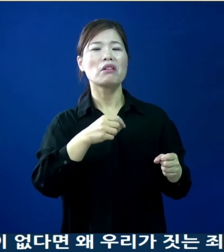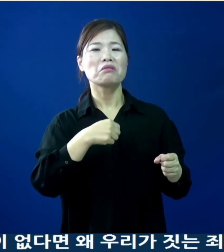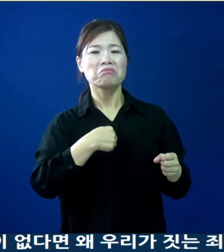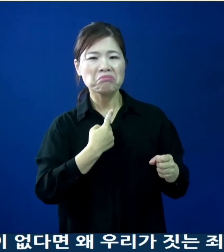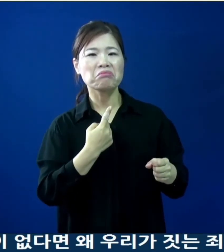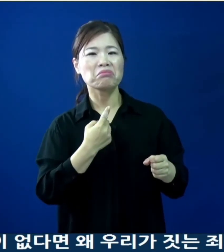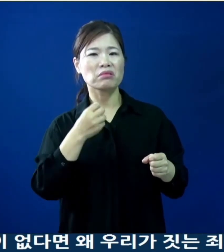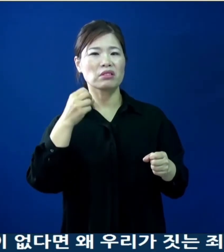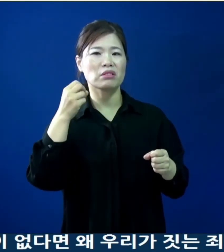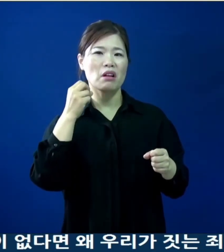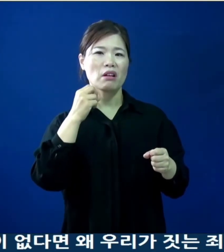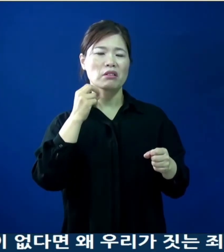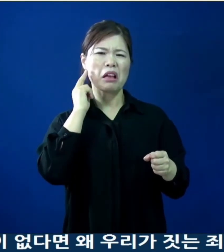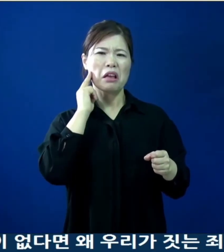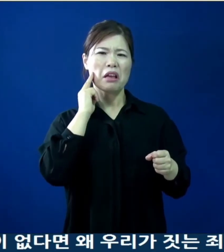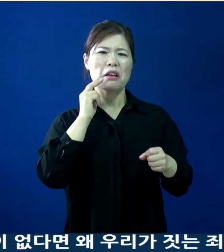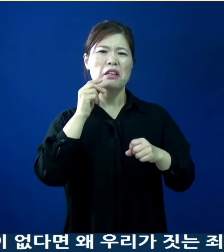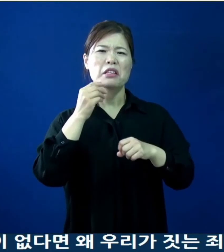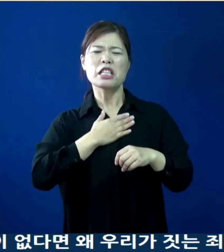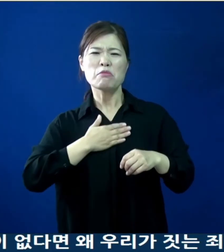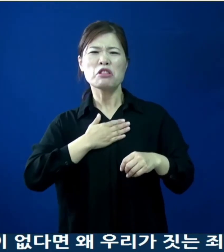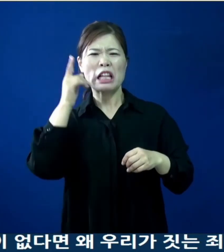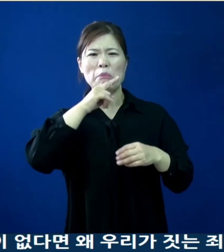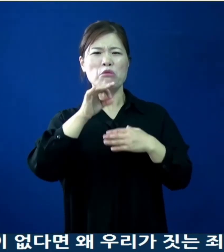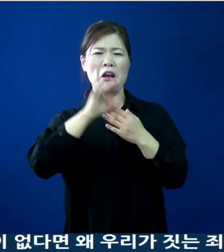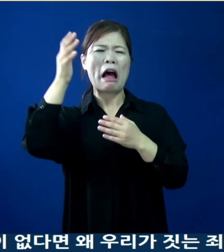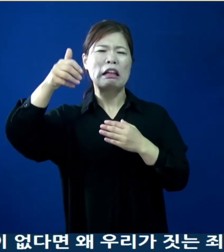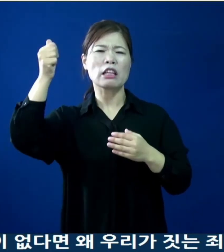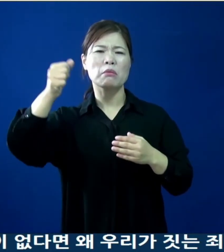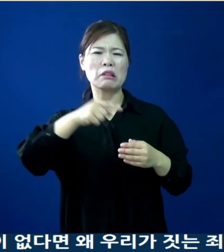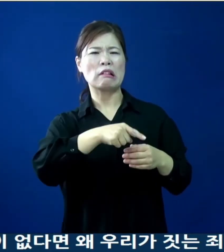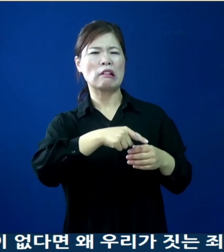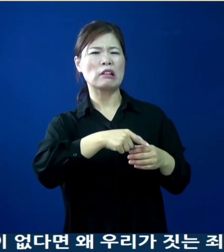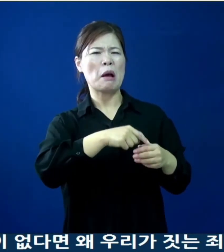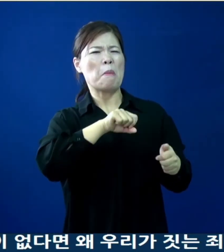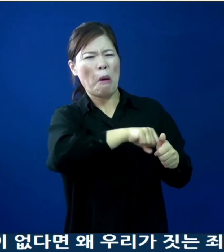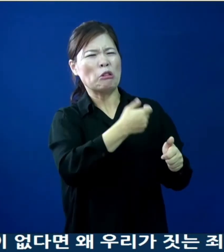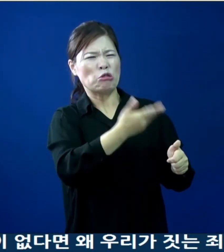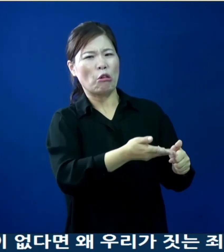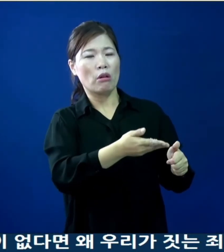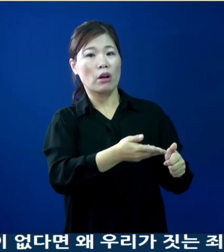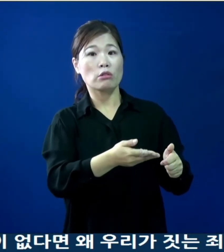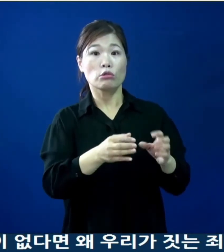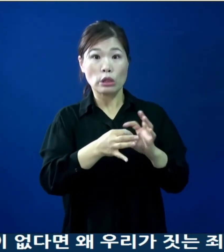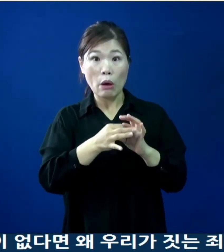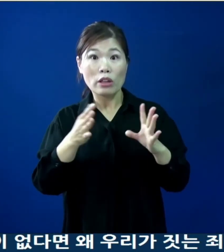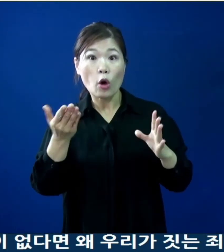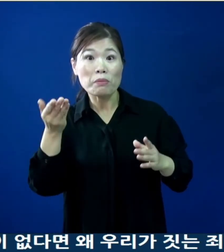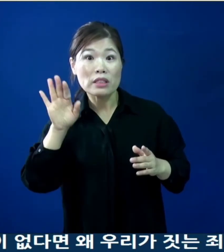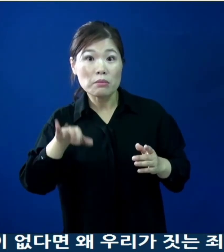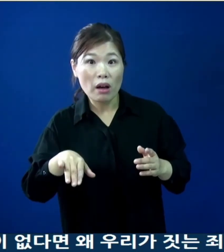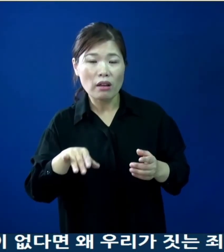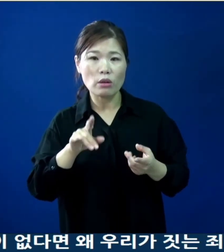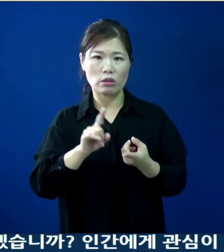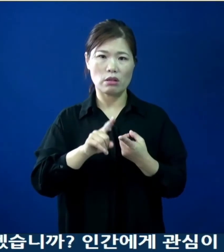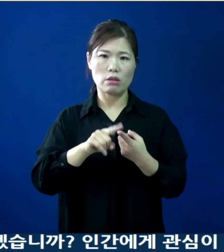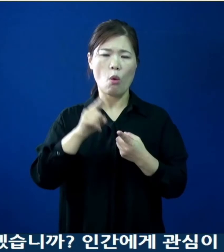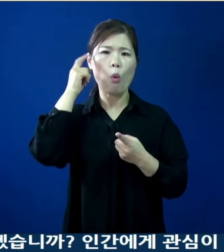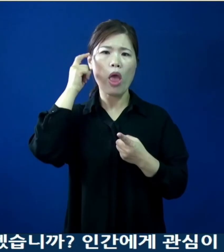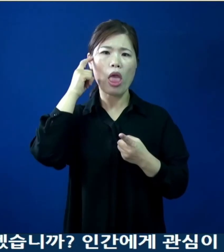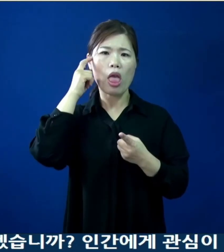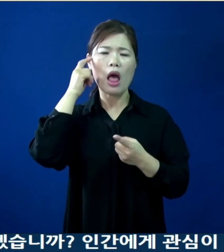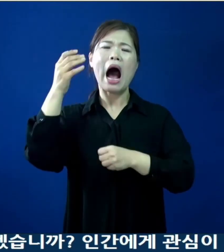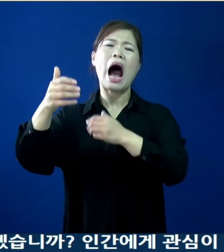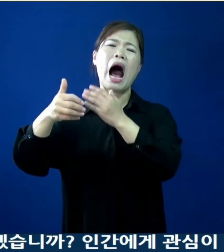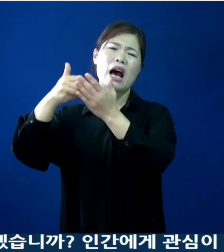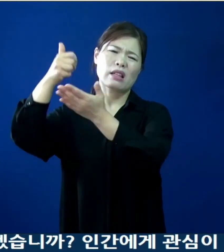벌하고 그래도 어쩔 수 없을 텐데, 왜 하나님이 인간의 지은 죄의 악독함